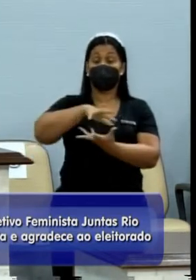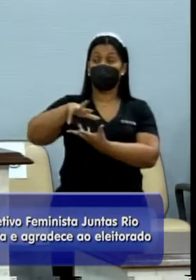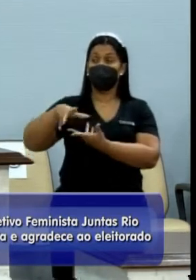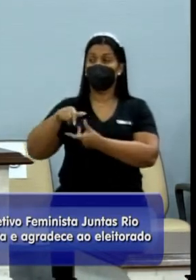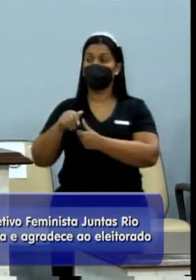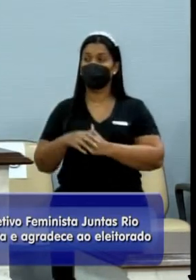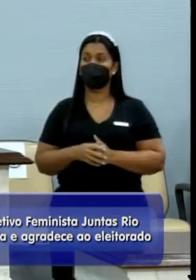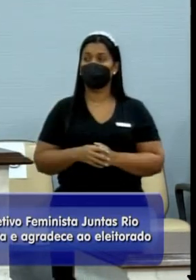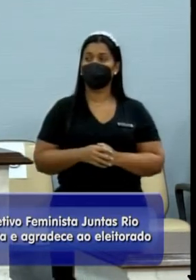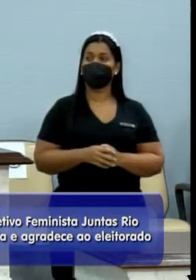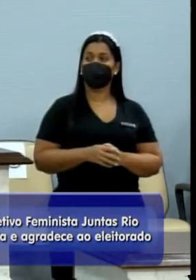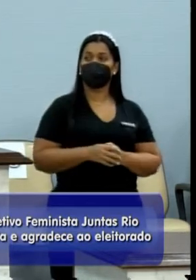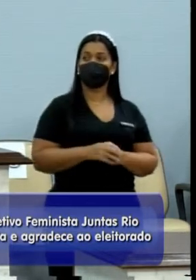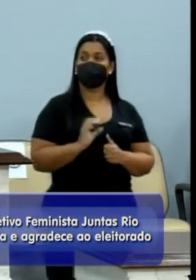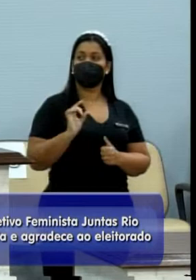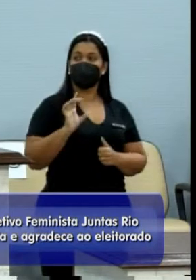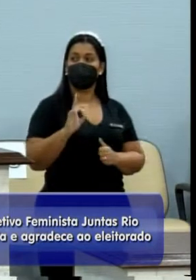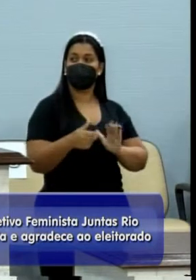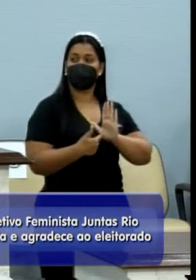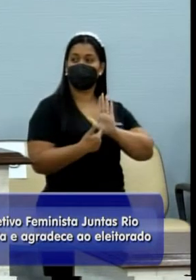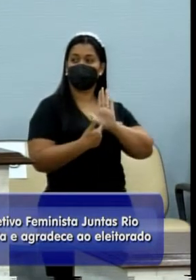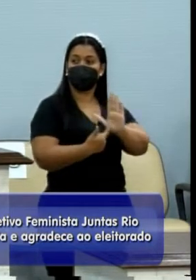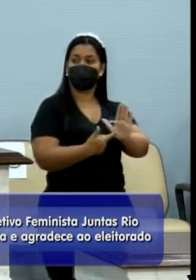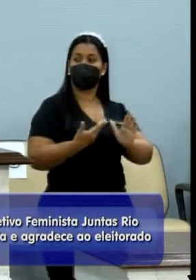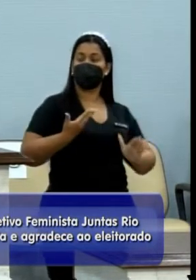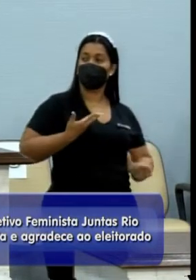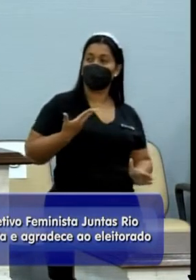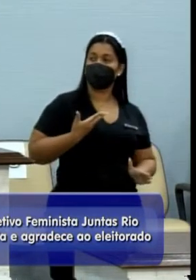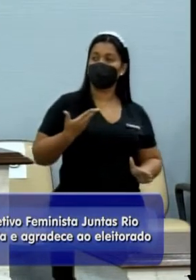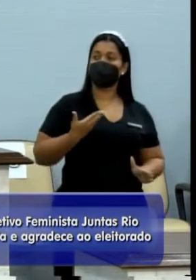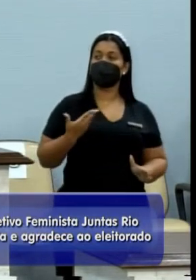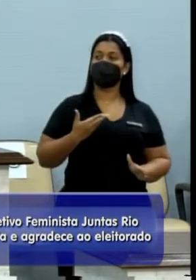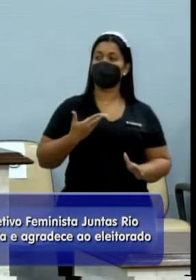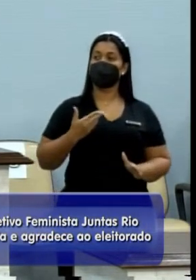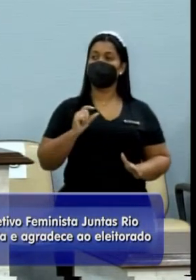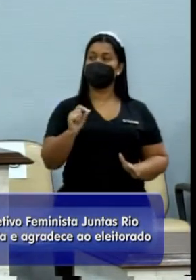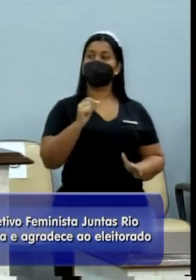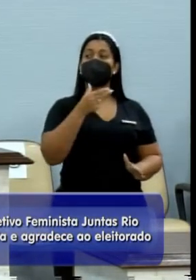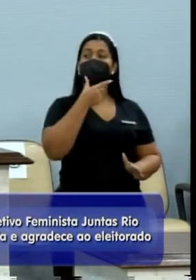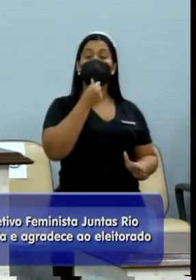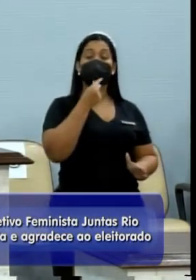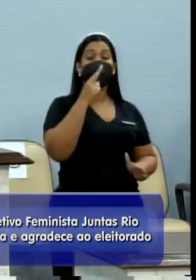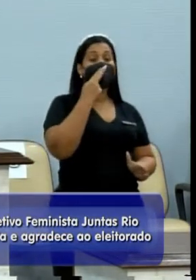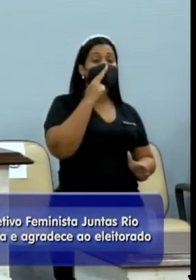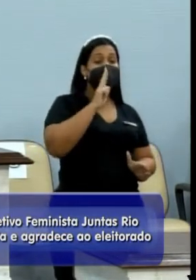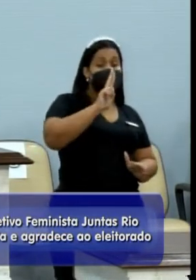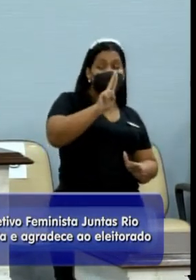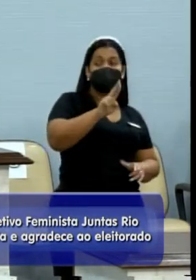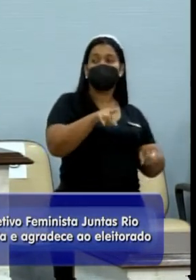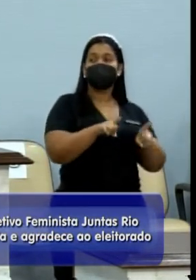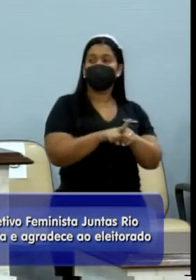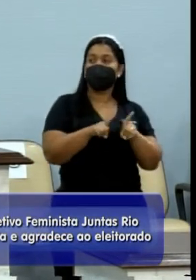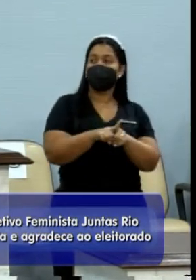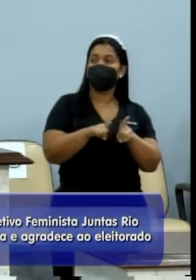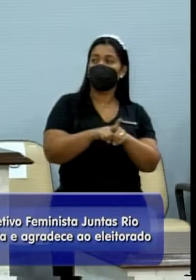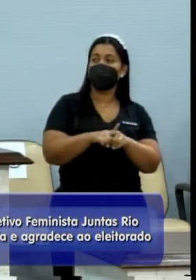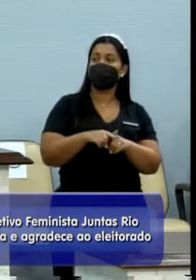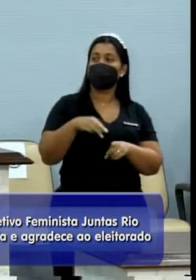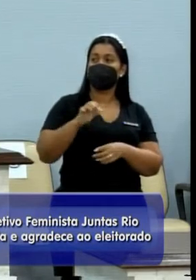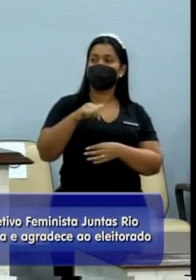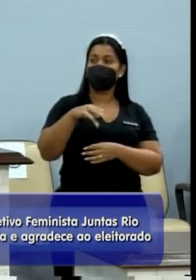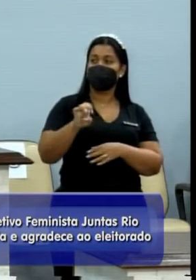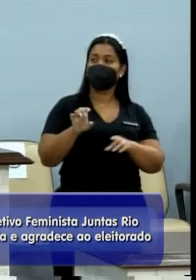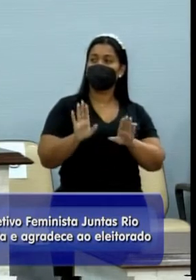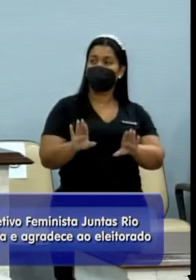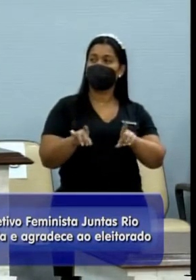ele não só mostrou amizade e simpatia a Hitler e a Mussolini,